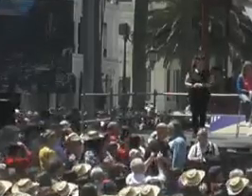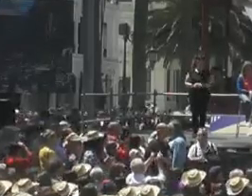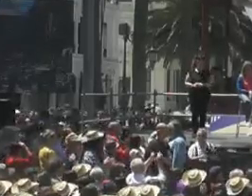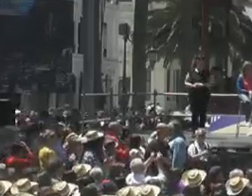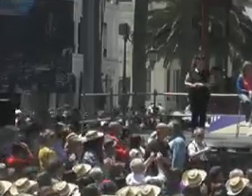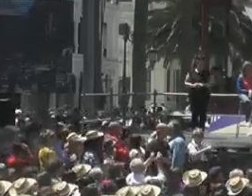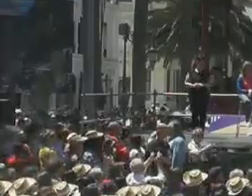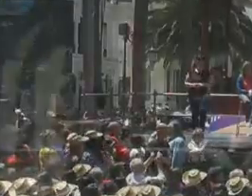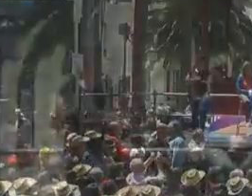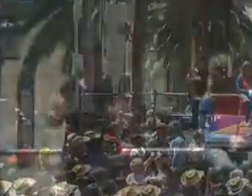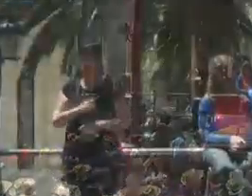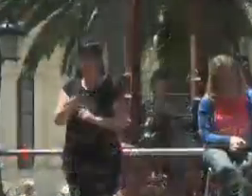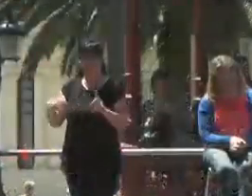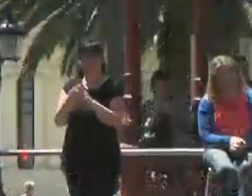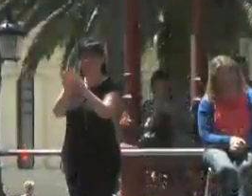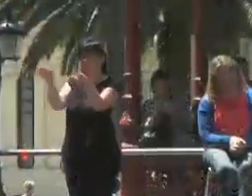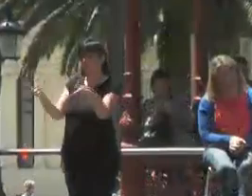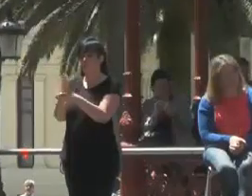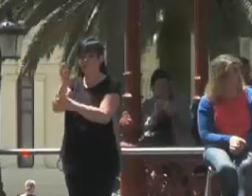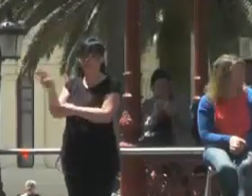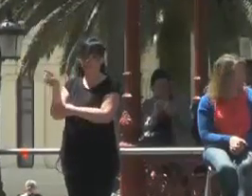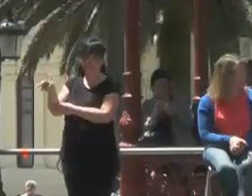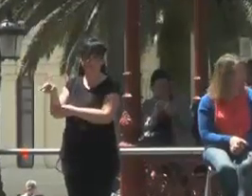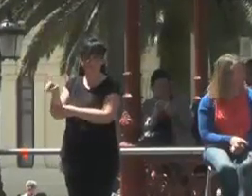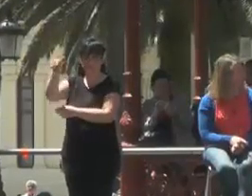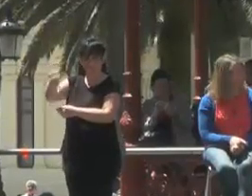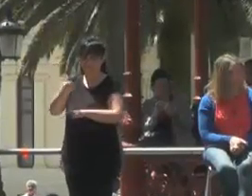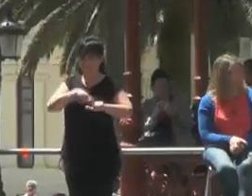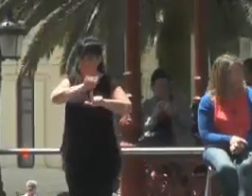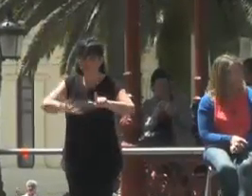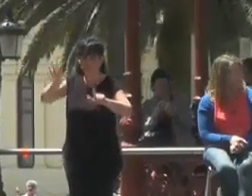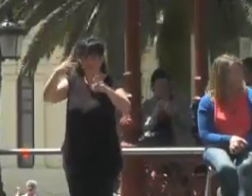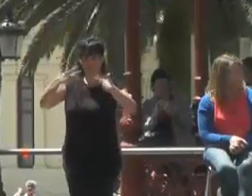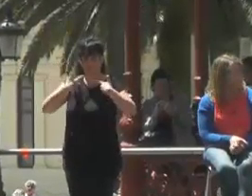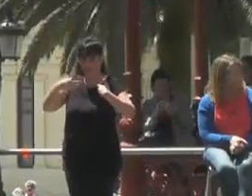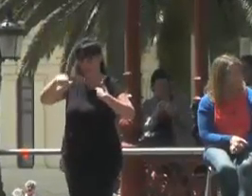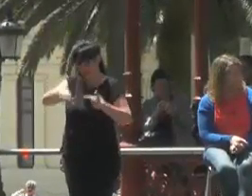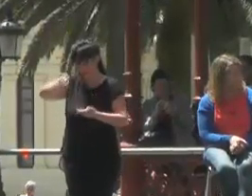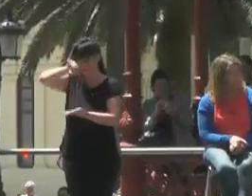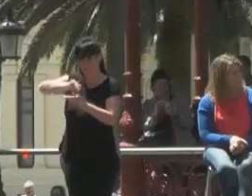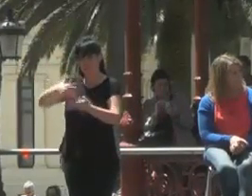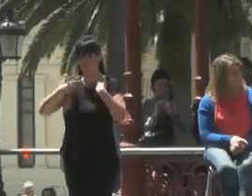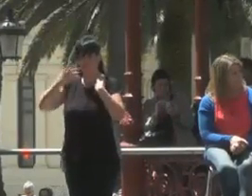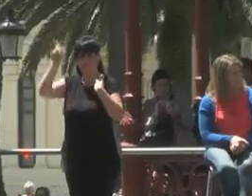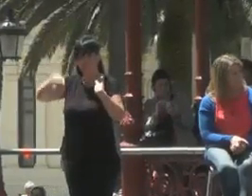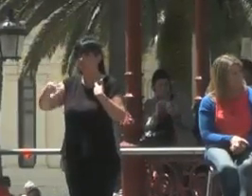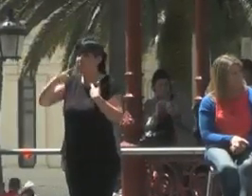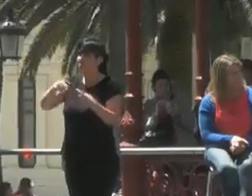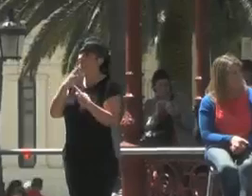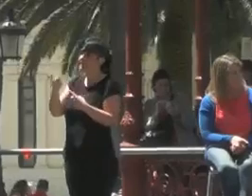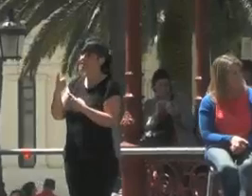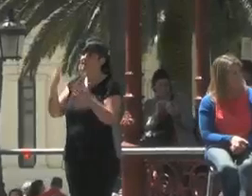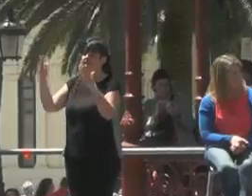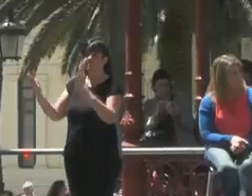E ao Partido Popular que sufrimos neste país e que sufrimos nesta cidade, lle dicimos o tempo